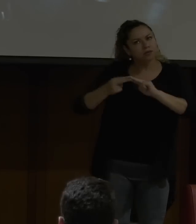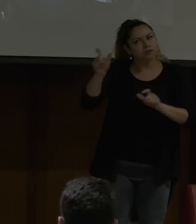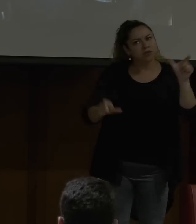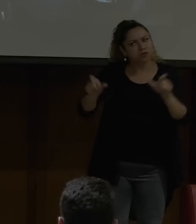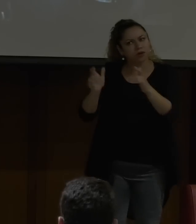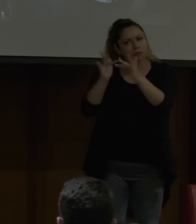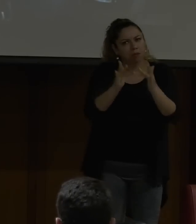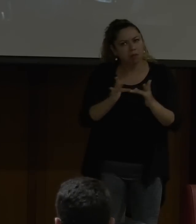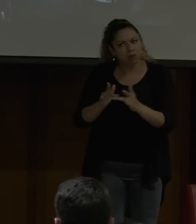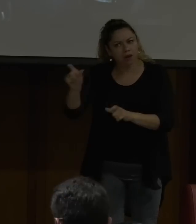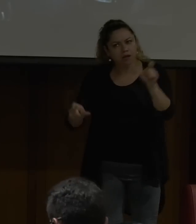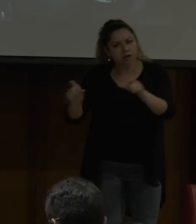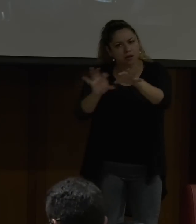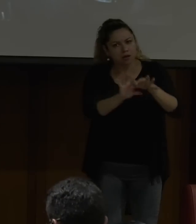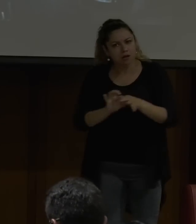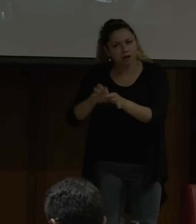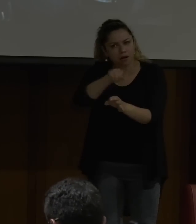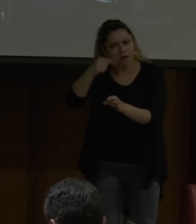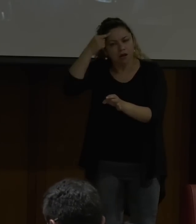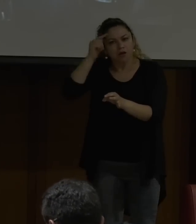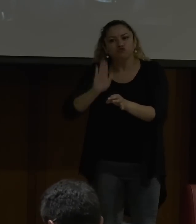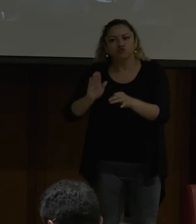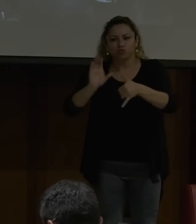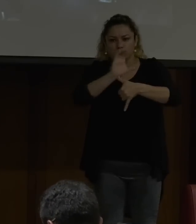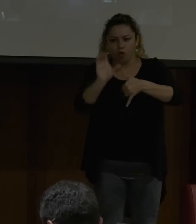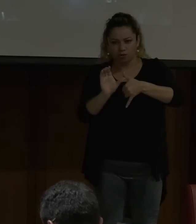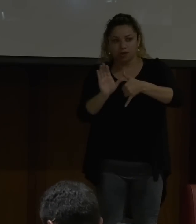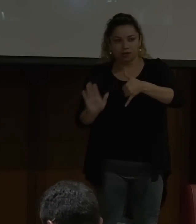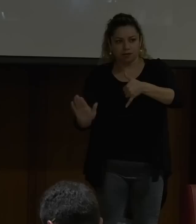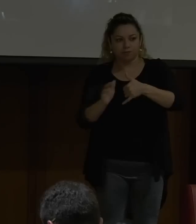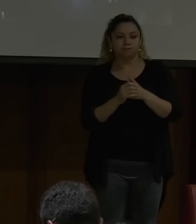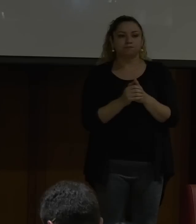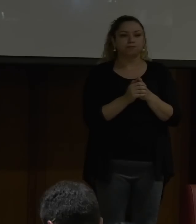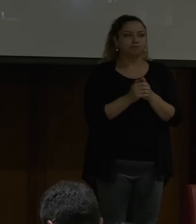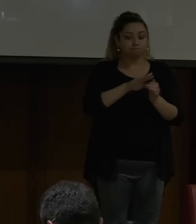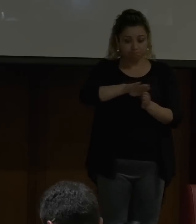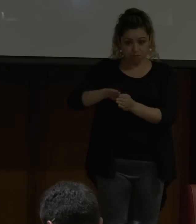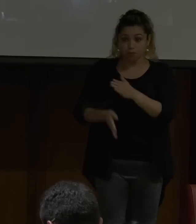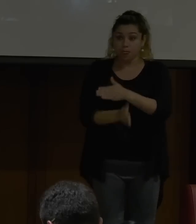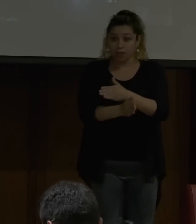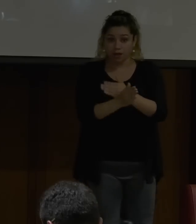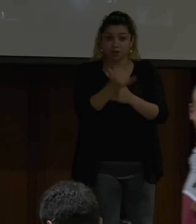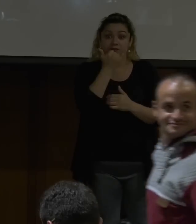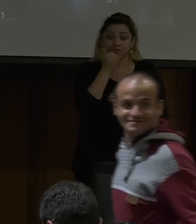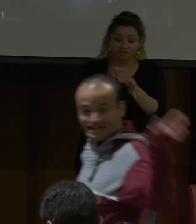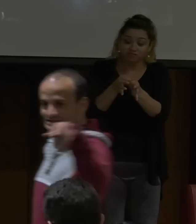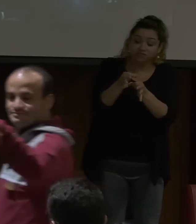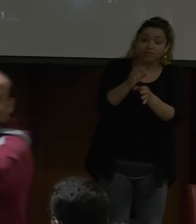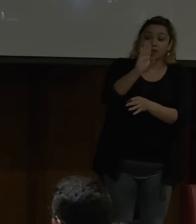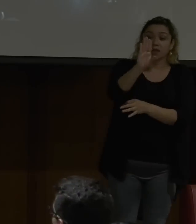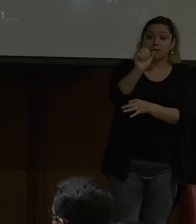personajes de la costa, del Caribe nuestro. Pero sigamos con lo nuestro. Barrancas está ubicado,